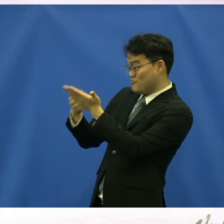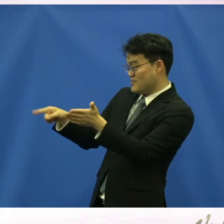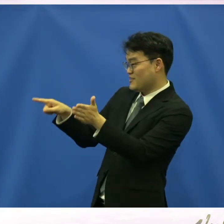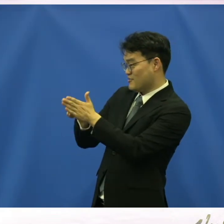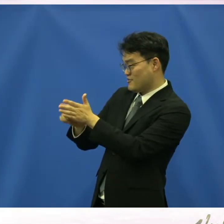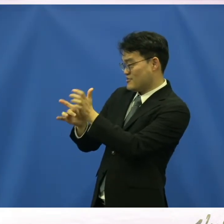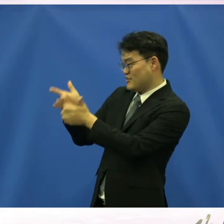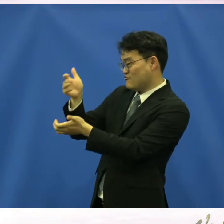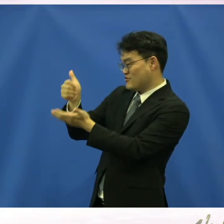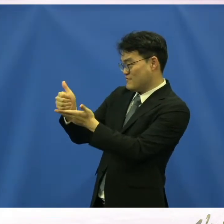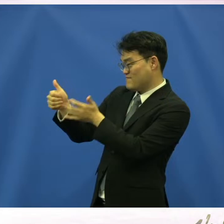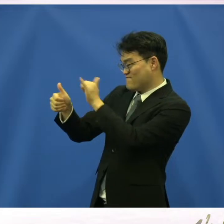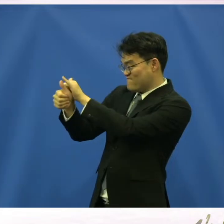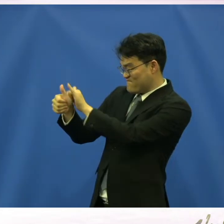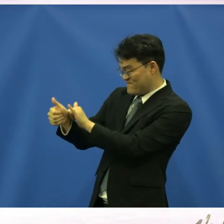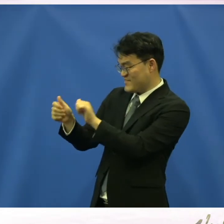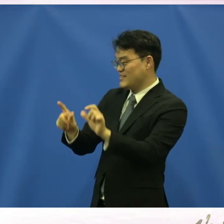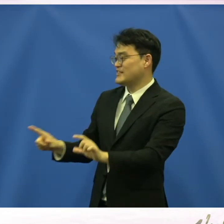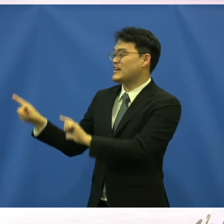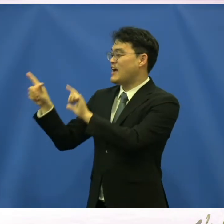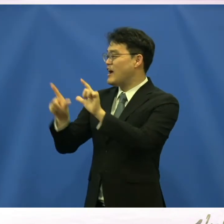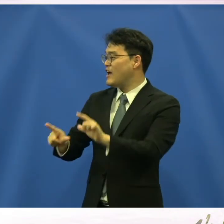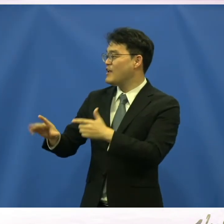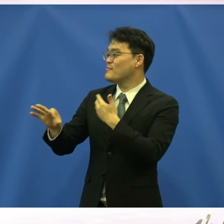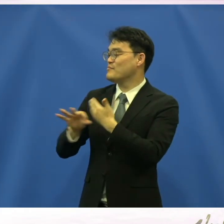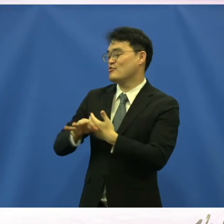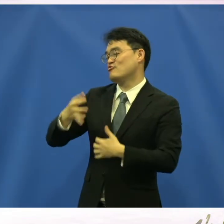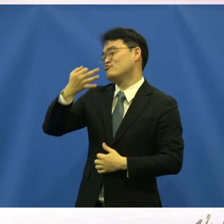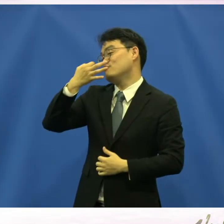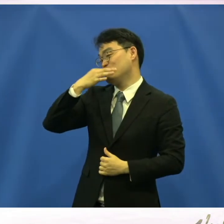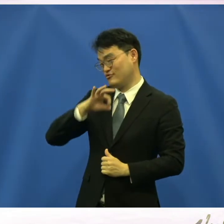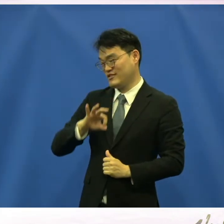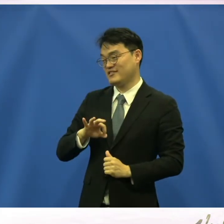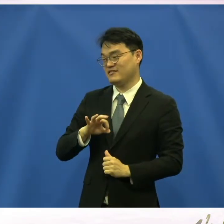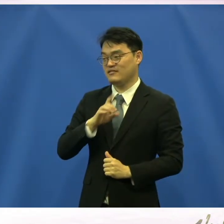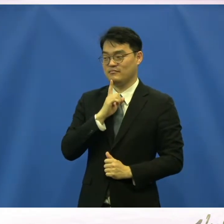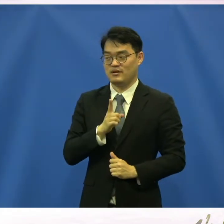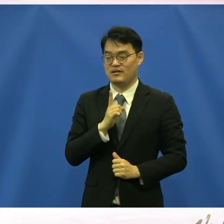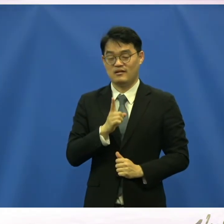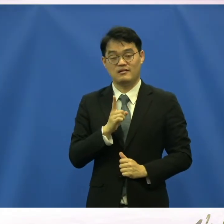생각합니다. 그래서 진짜 죽음을 생명을 바쳤잖아요.